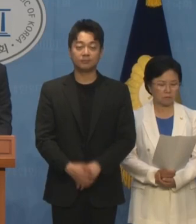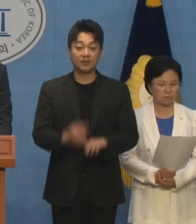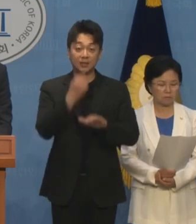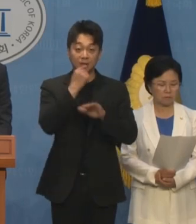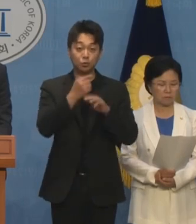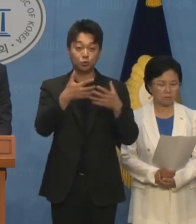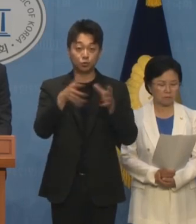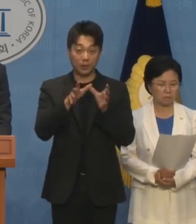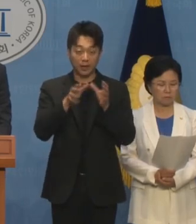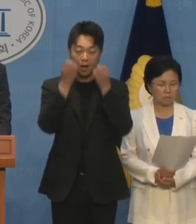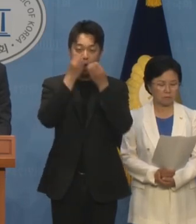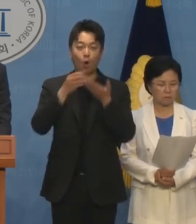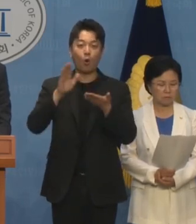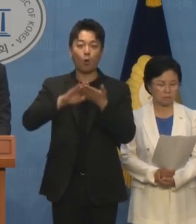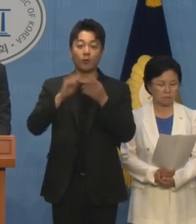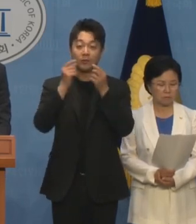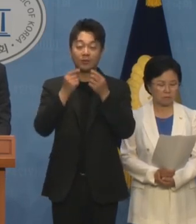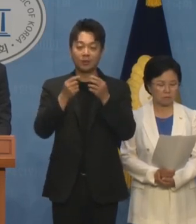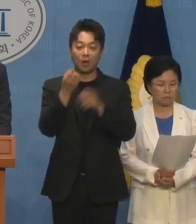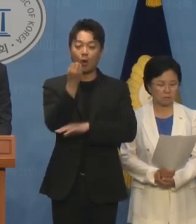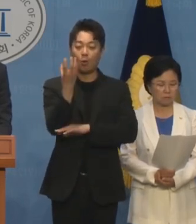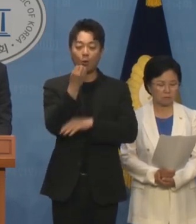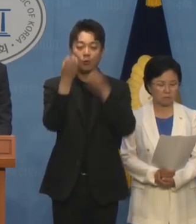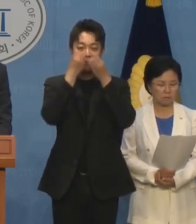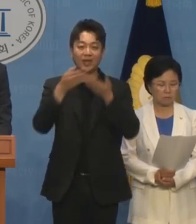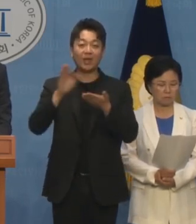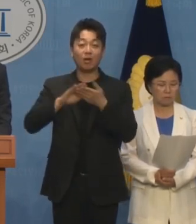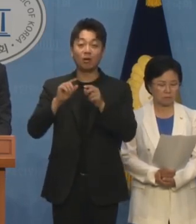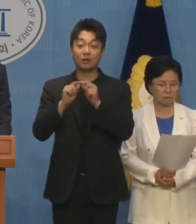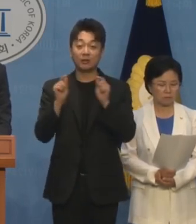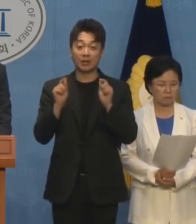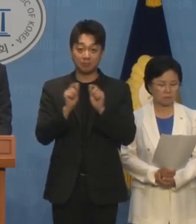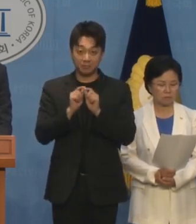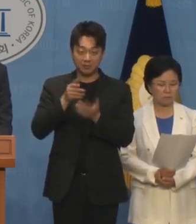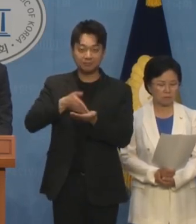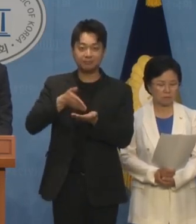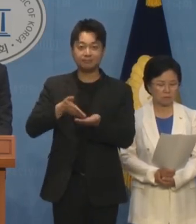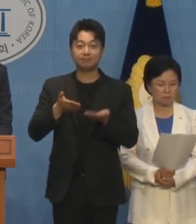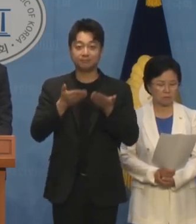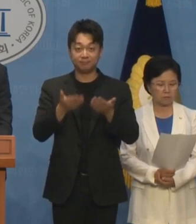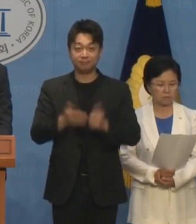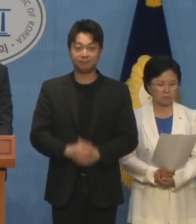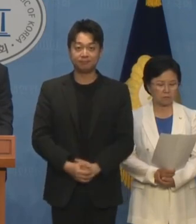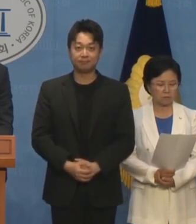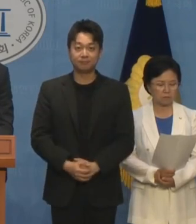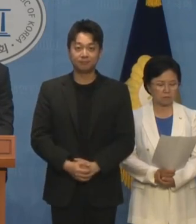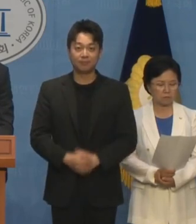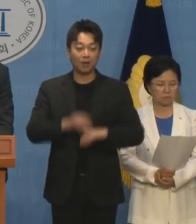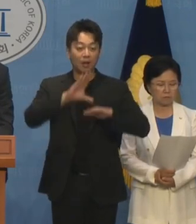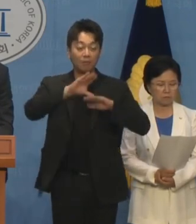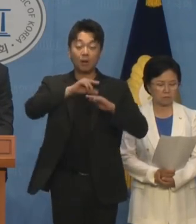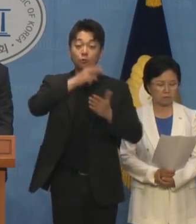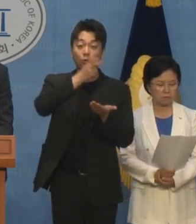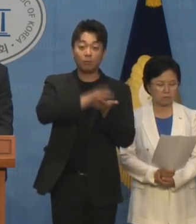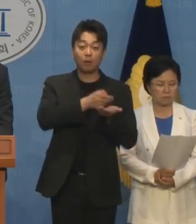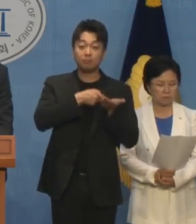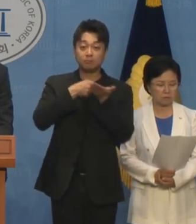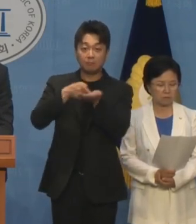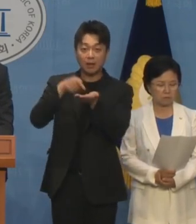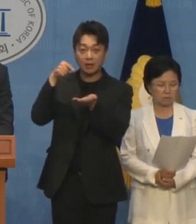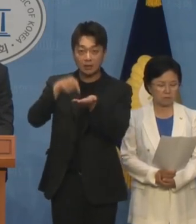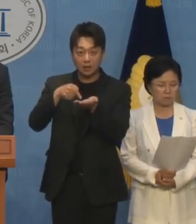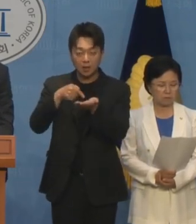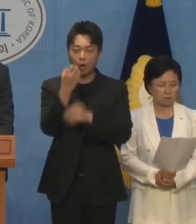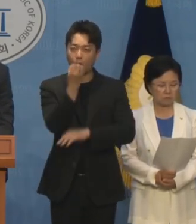더불어민주당 언론개혁 TF 기자회견. 더불어민주당의 방송 3법이 어째서 언론